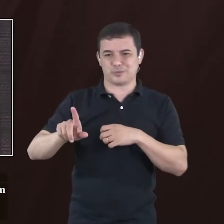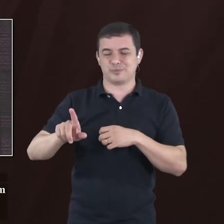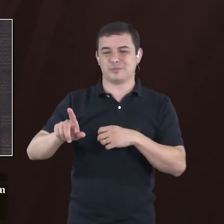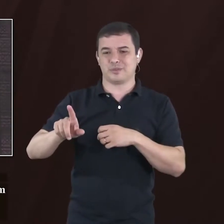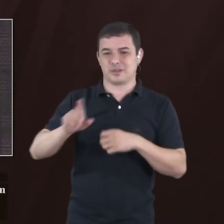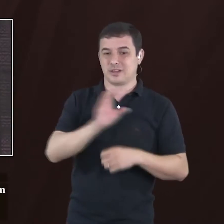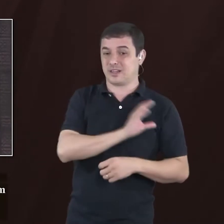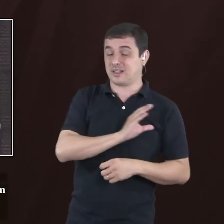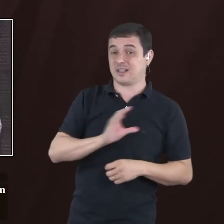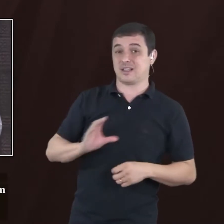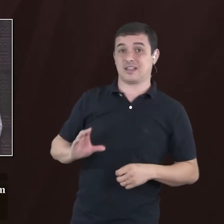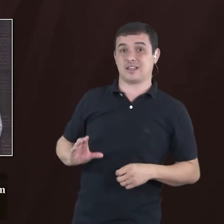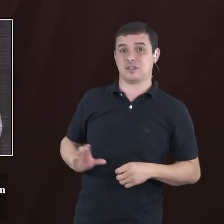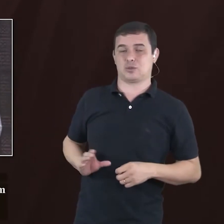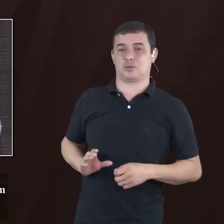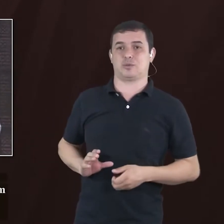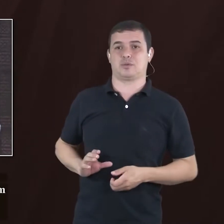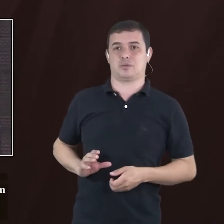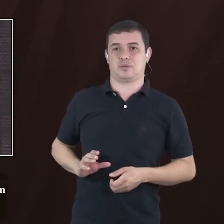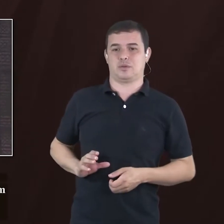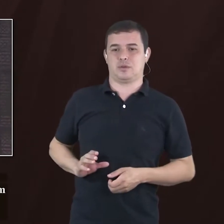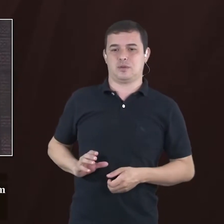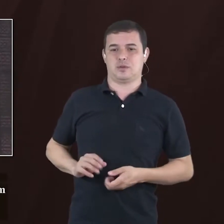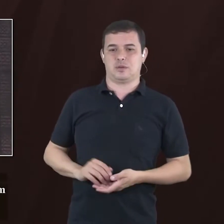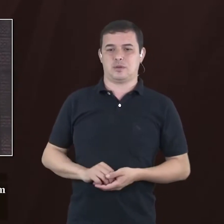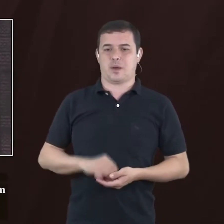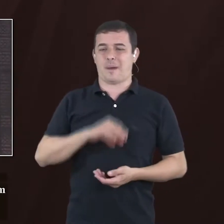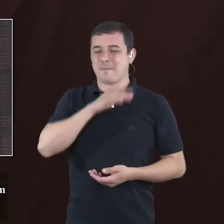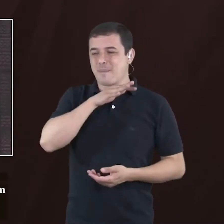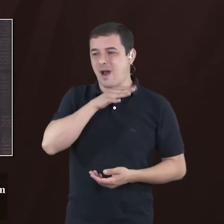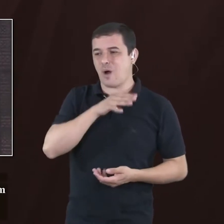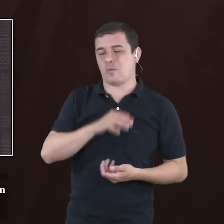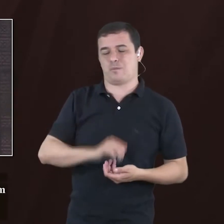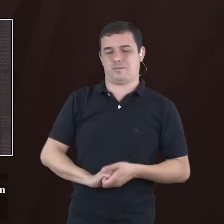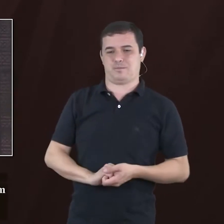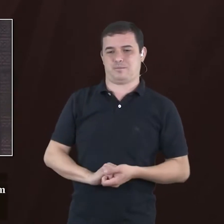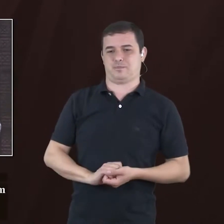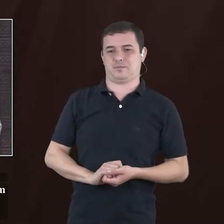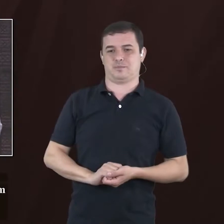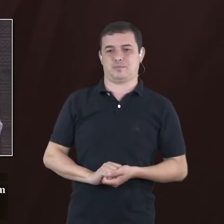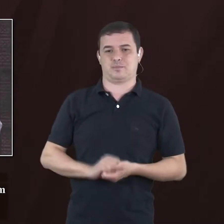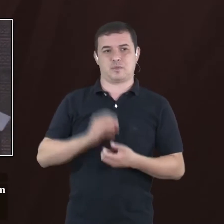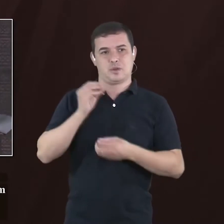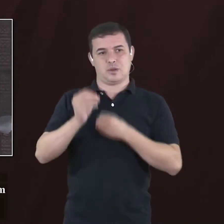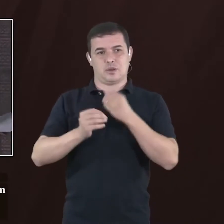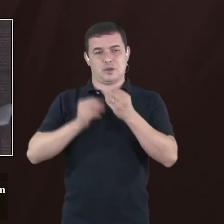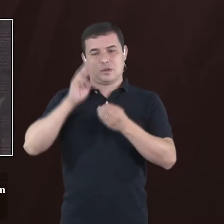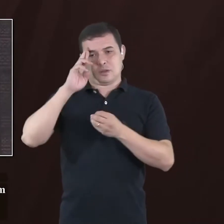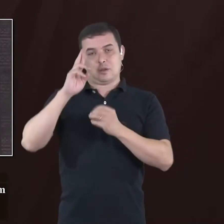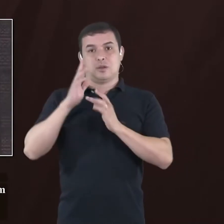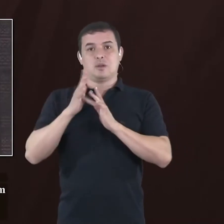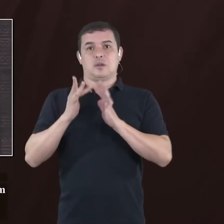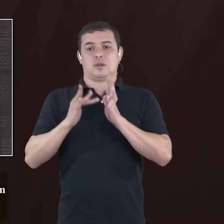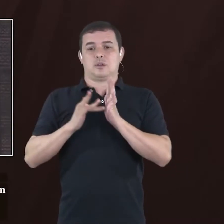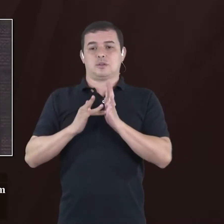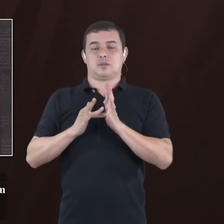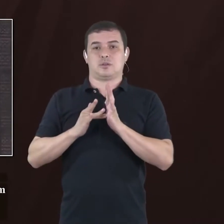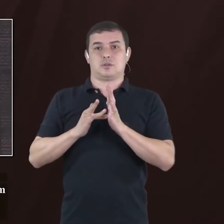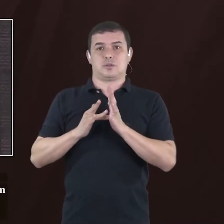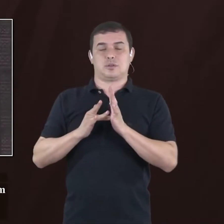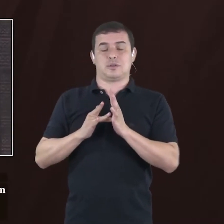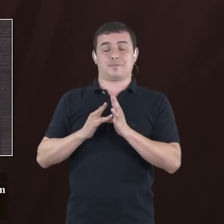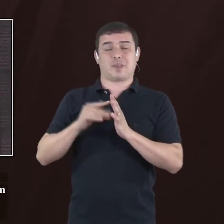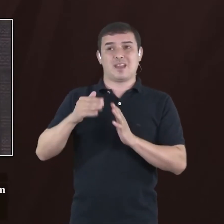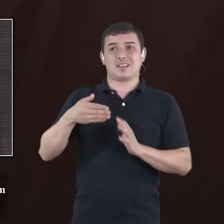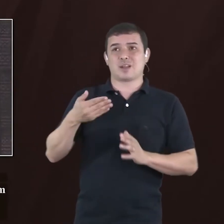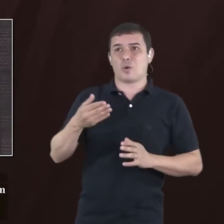daquele que recebesse, seja anátema. Ó Senhor Jesus. Irmãos, estão entendendo? O sofrimento de